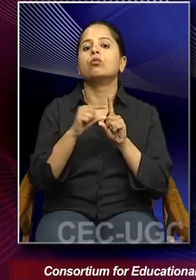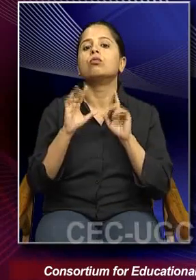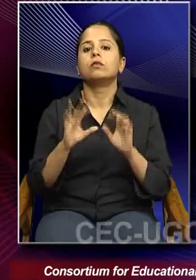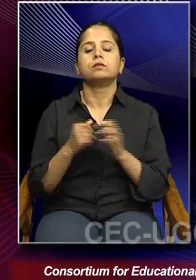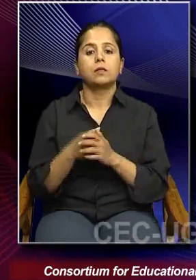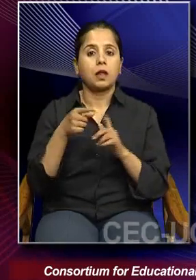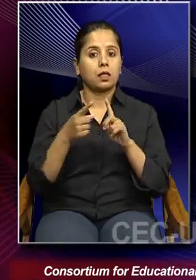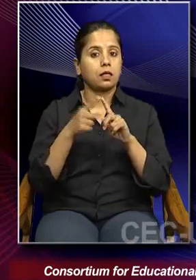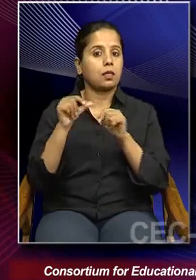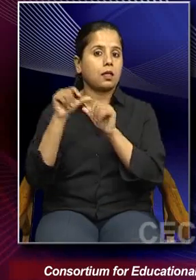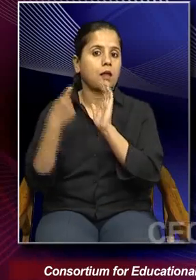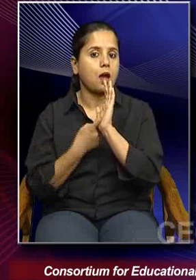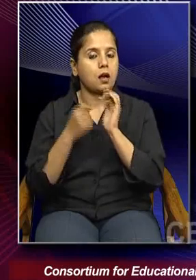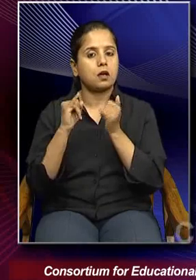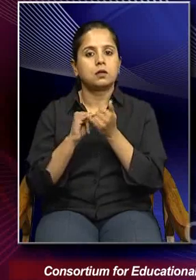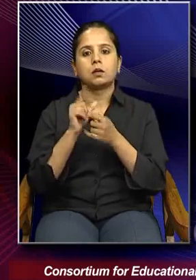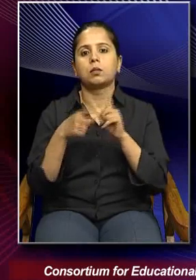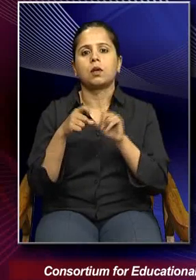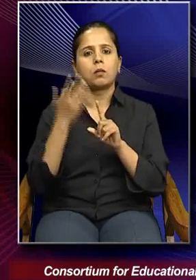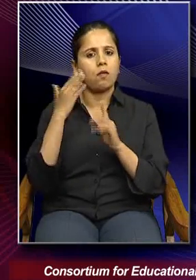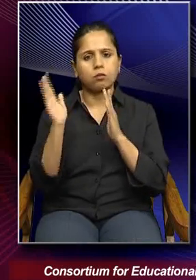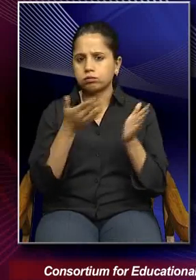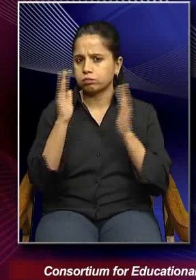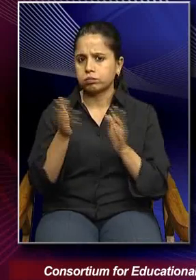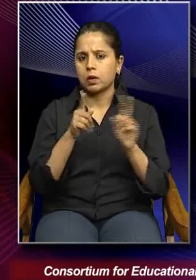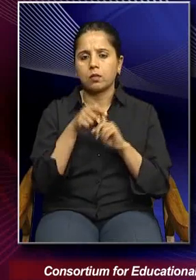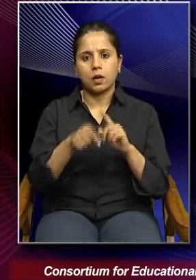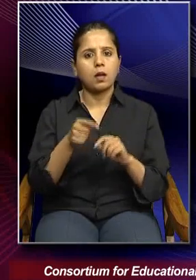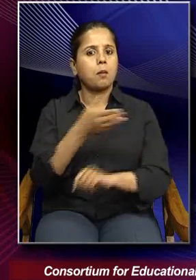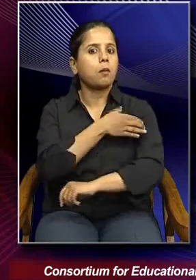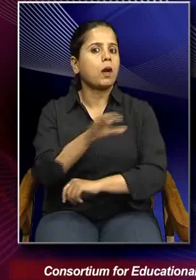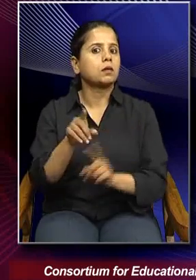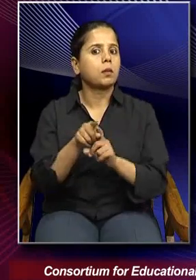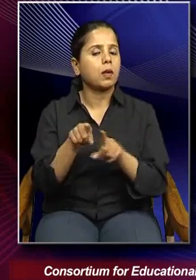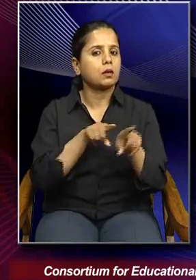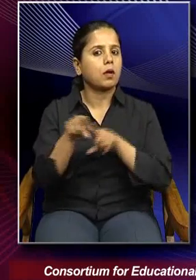तार सप्तक की श्रृंखला इसी बात का उदाहरण